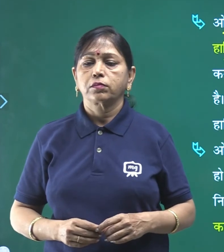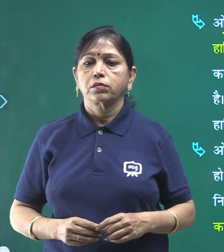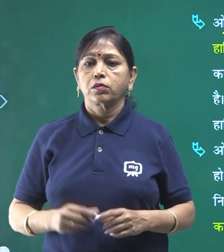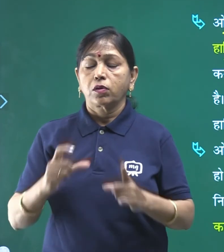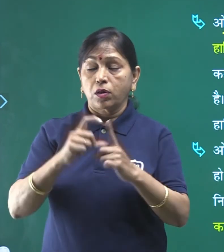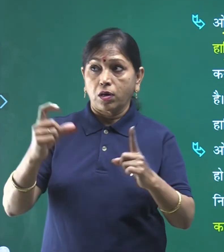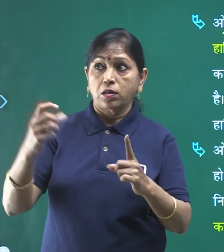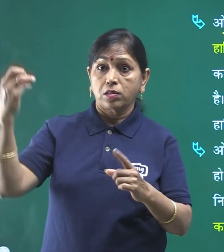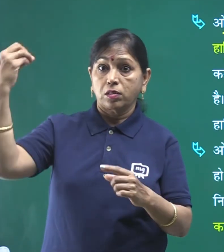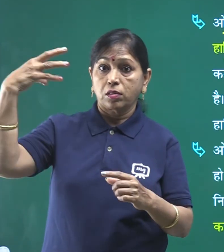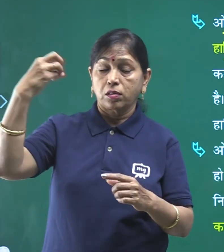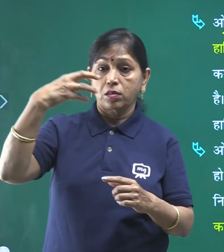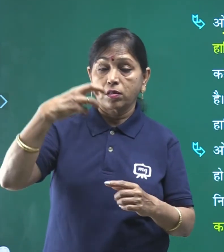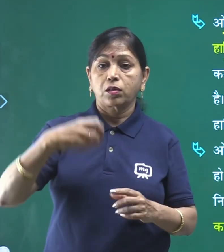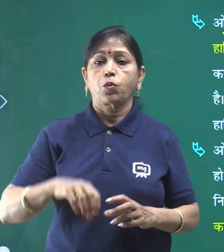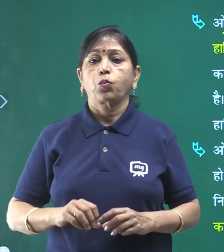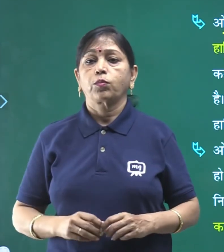विकिरणों को